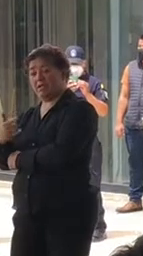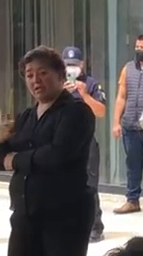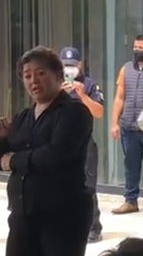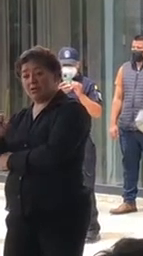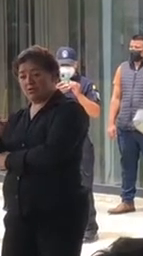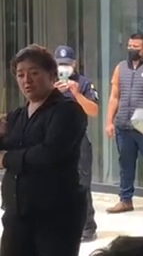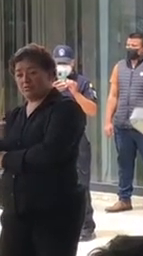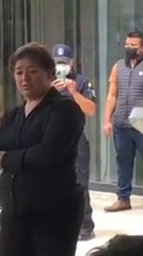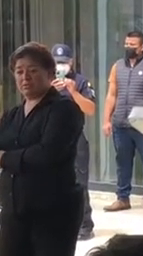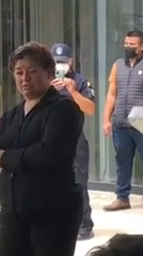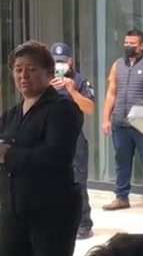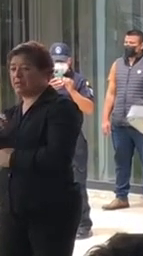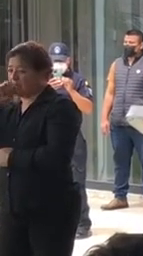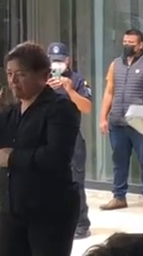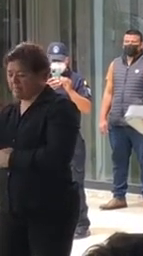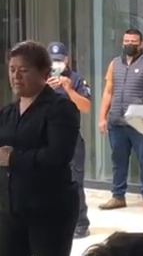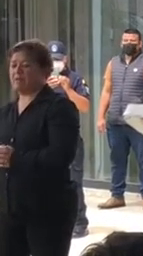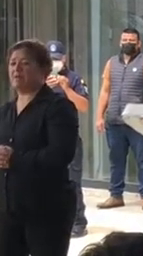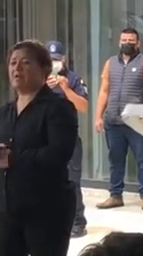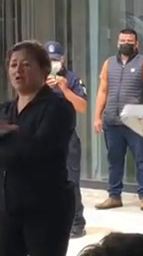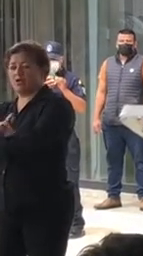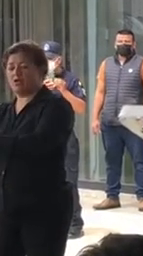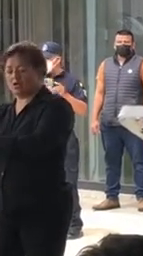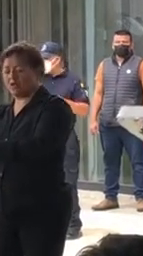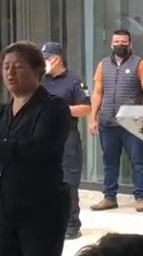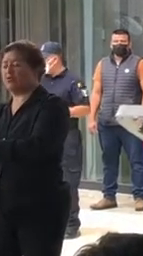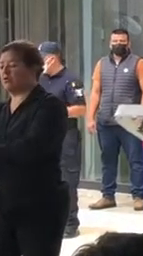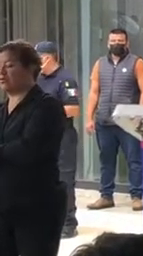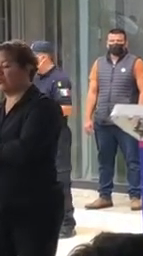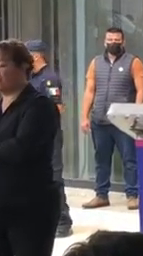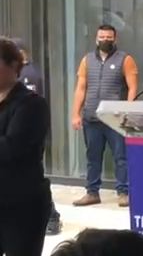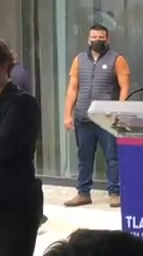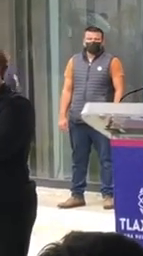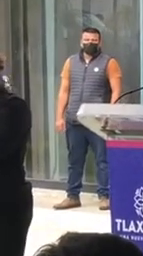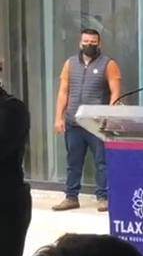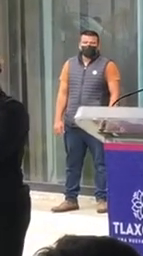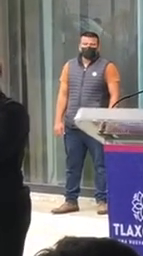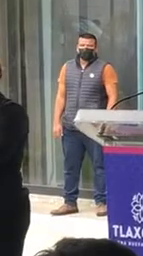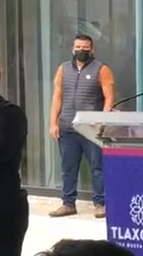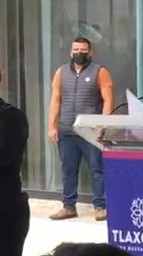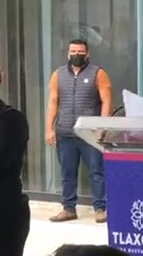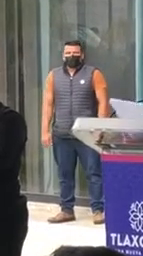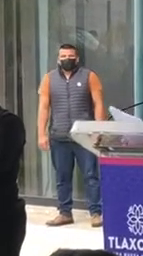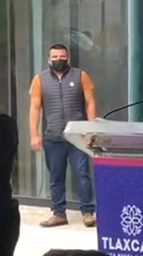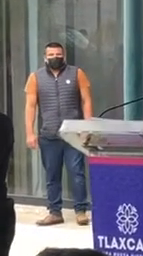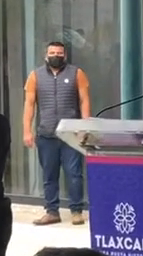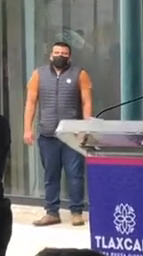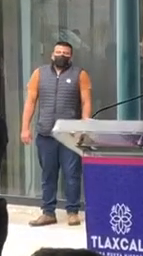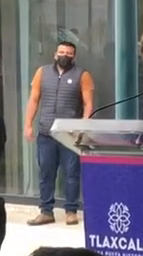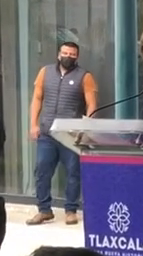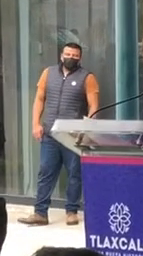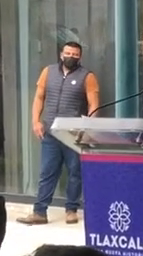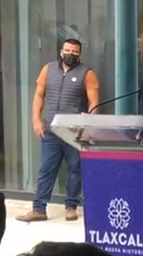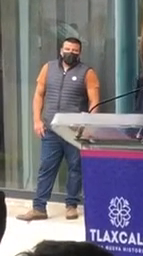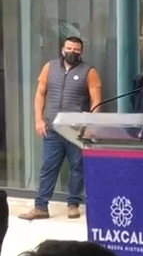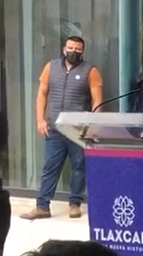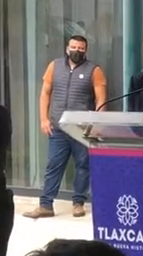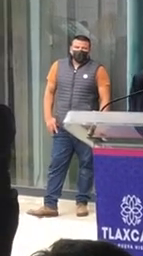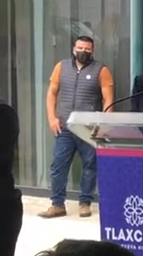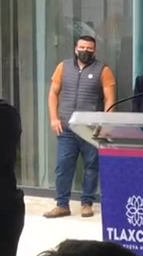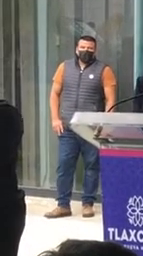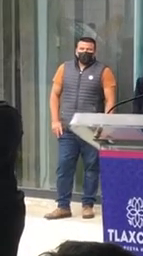gobernador estatal de que otro sensible y juvencio nito galicia por esta preocupación en este tema